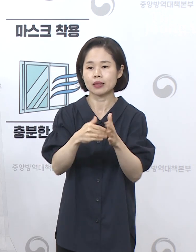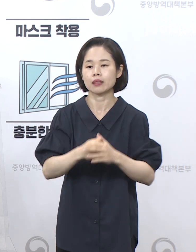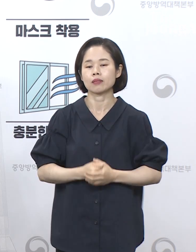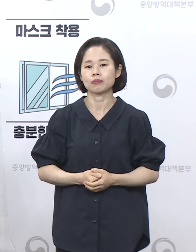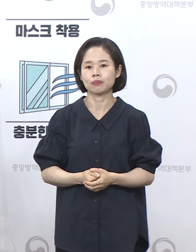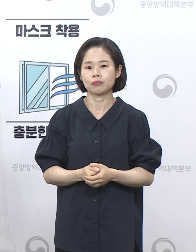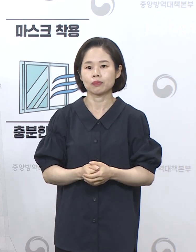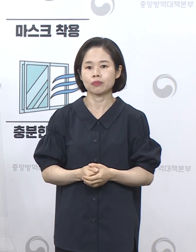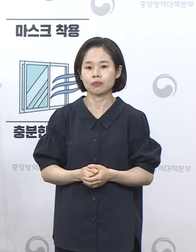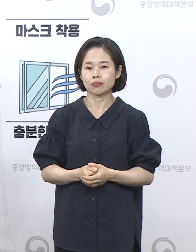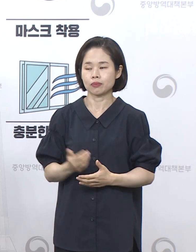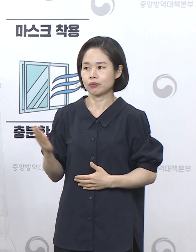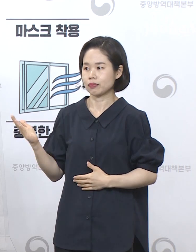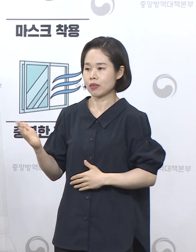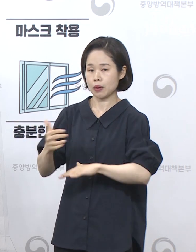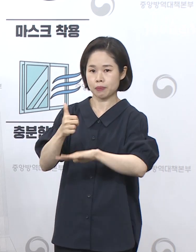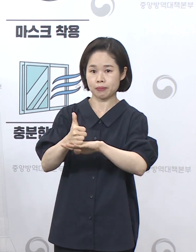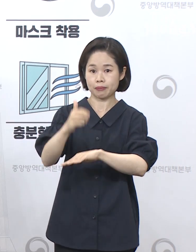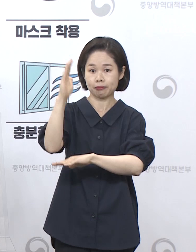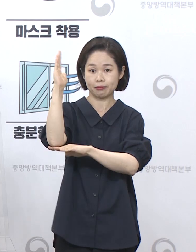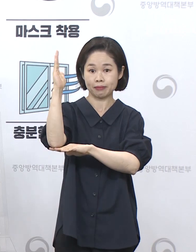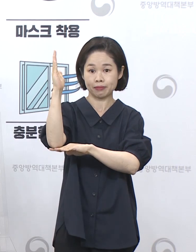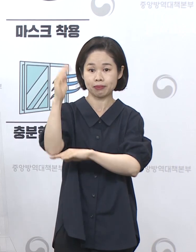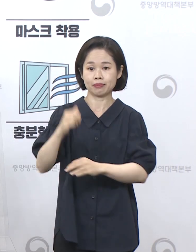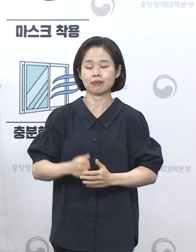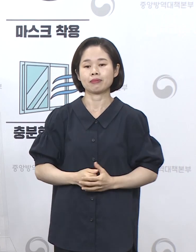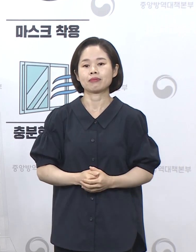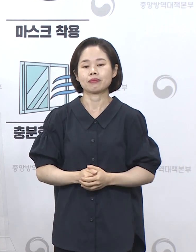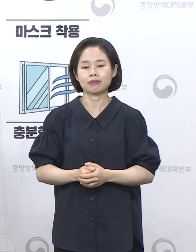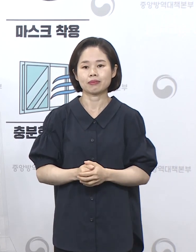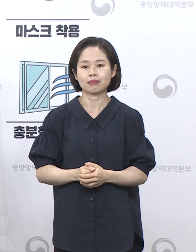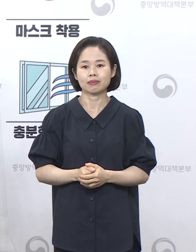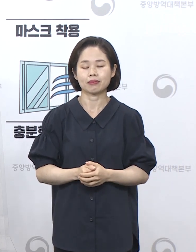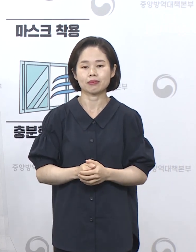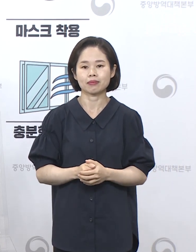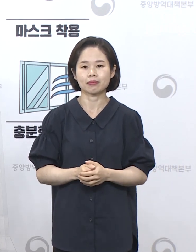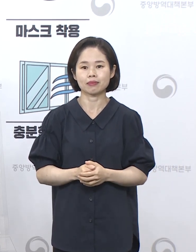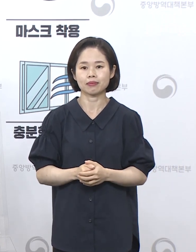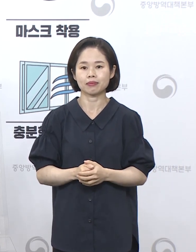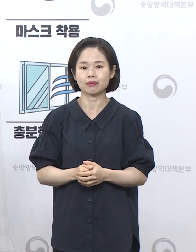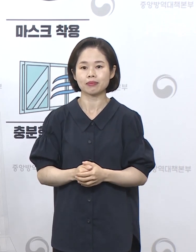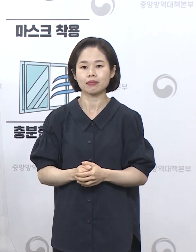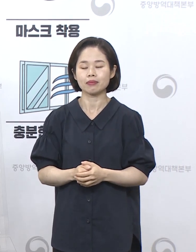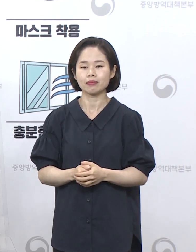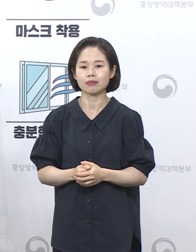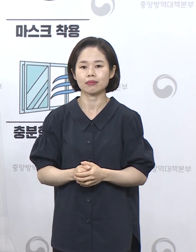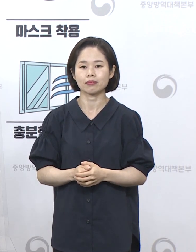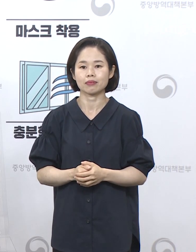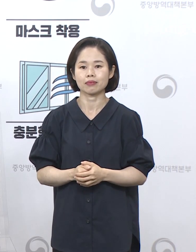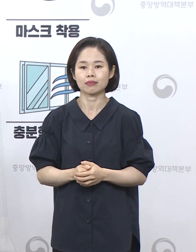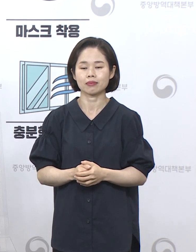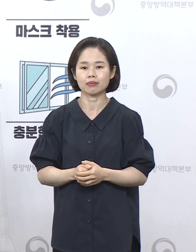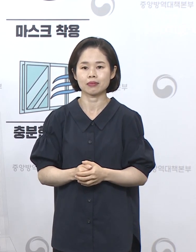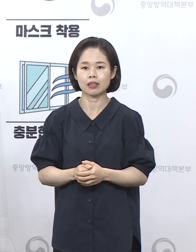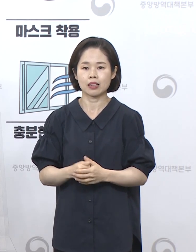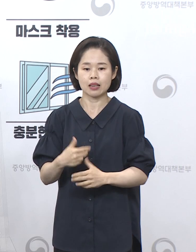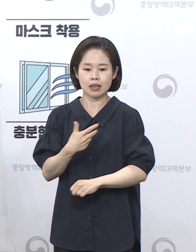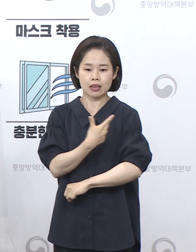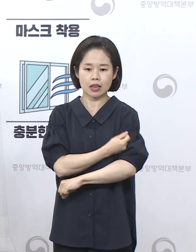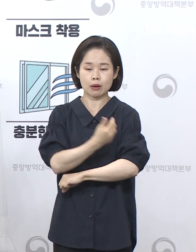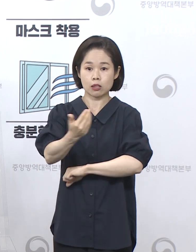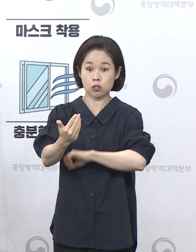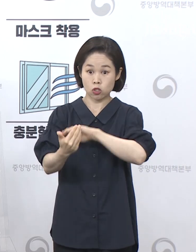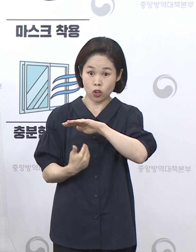부탁드립니다. 그럼 청장 마무리 발언 잠시 듣겠습니다. 네, 예방접종 사전 예약